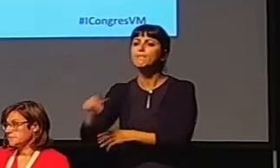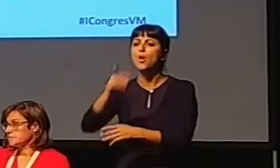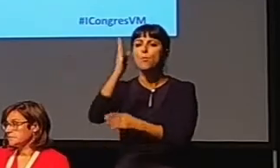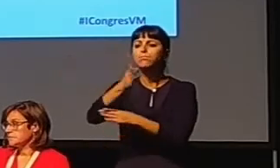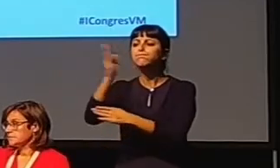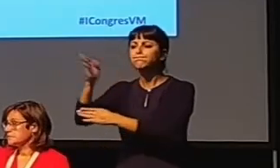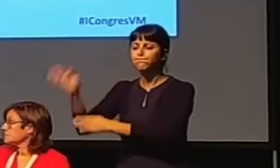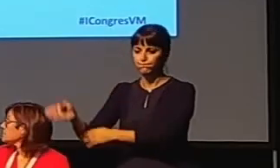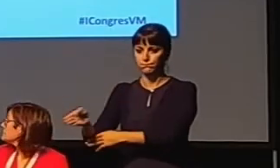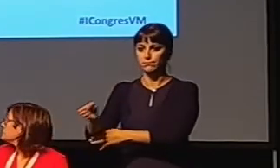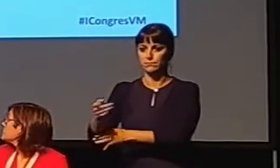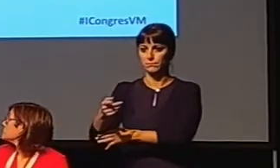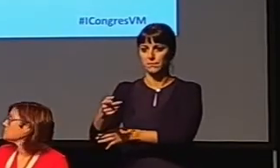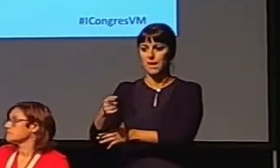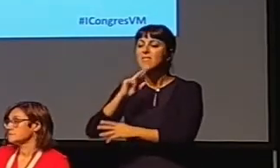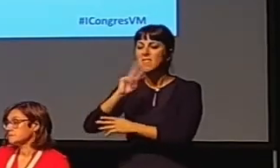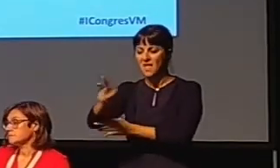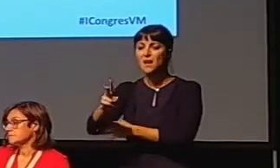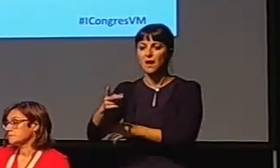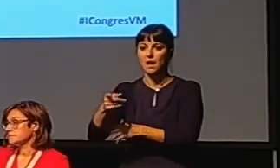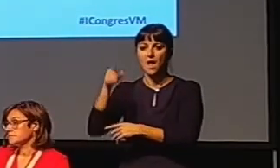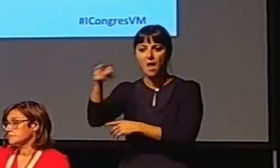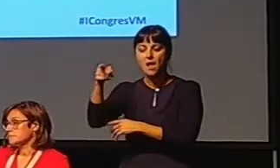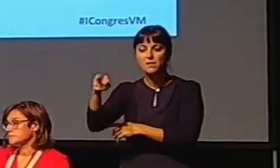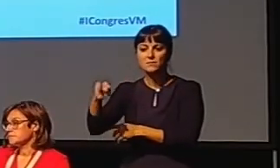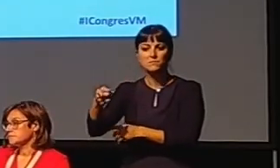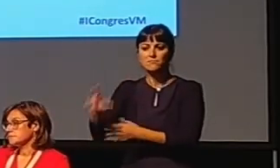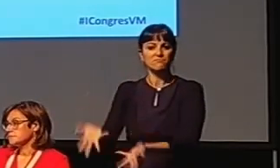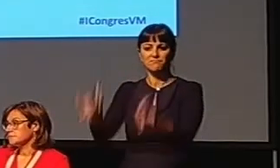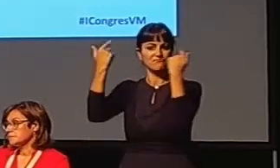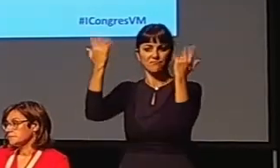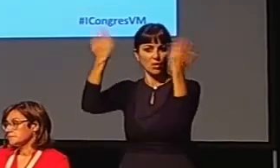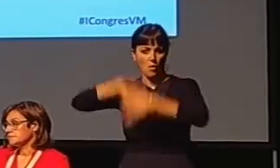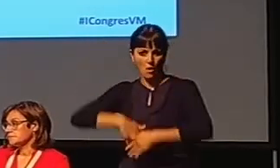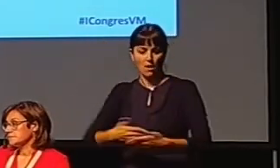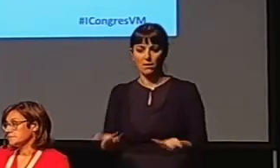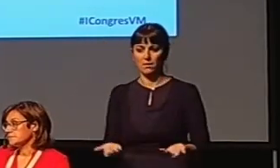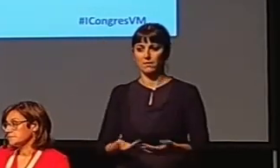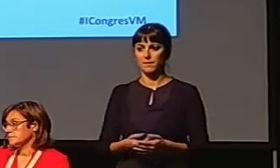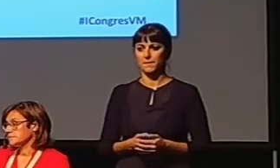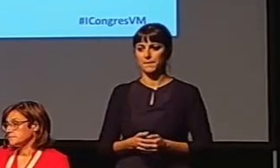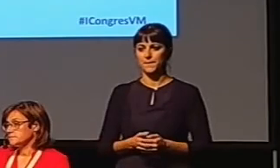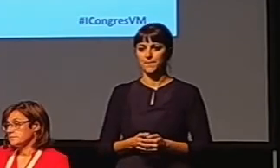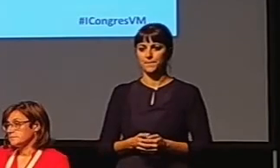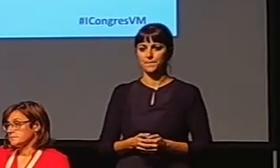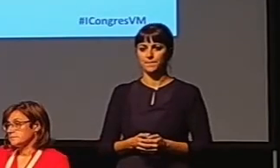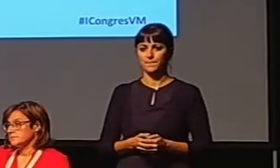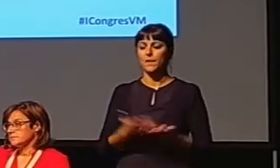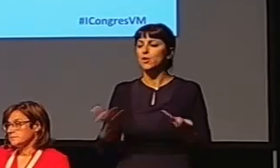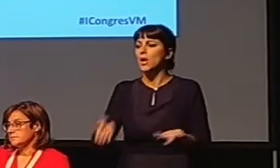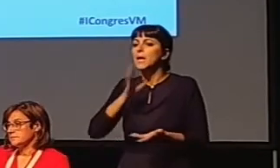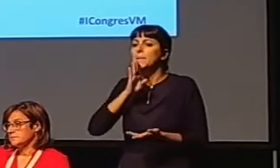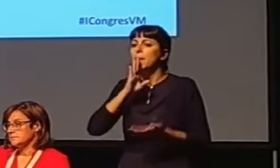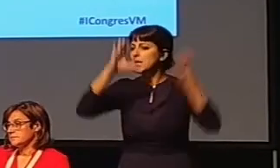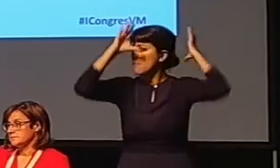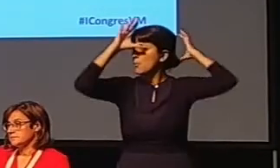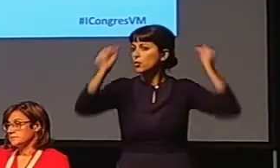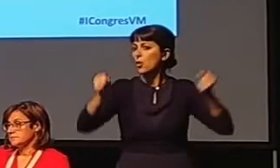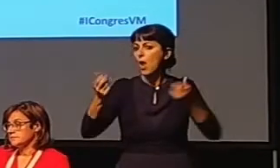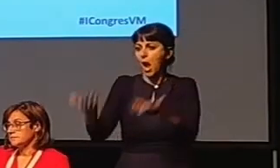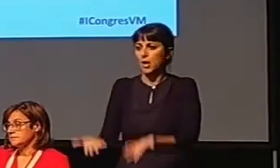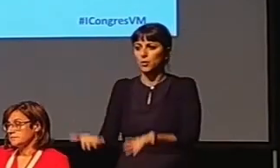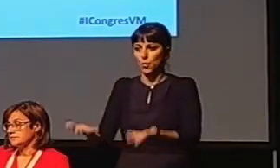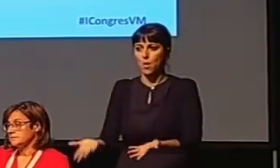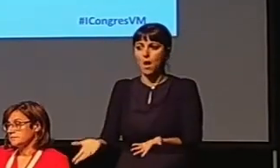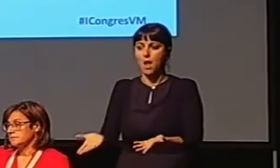ineficàcia de la coordinació i senyalaré quin és com i què ha passat amb els protocols que estan sent actualment,